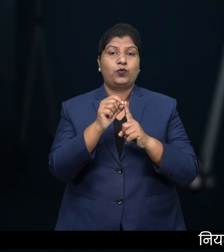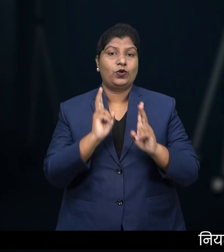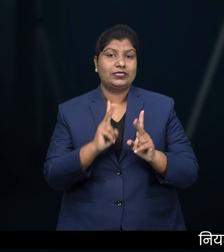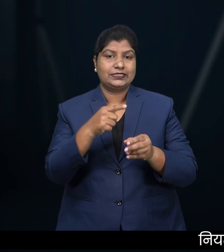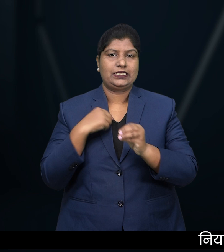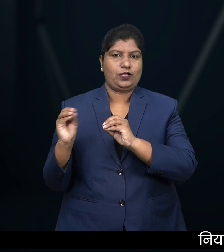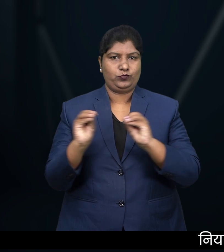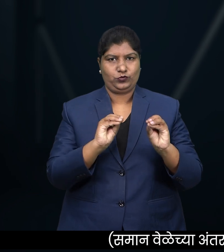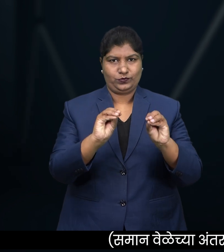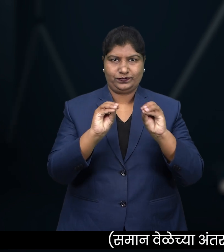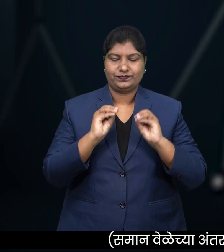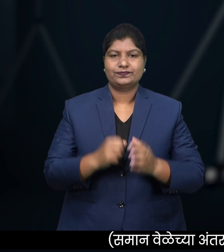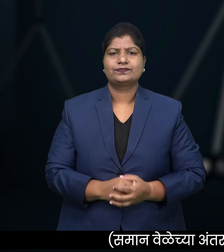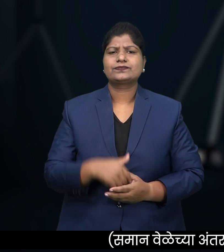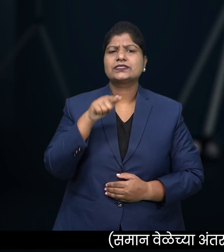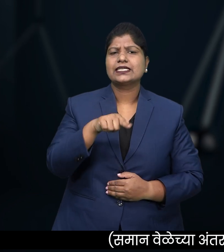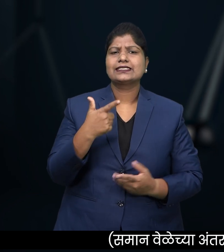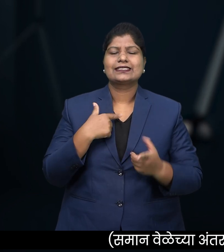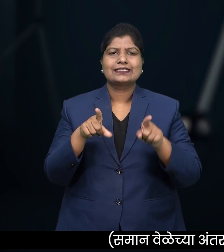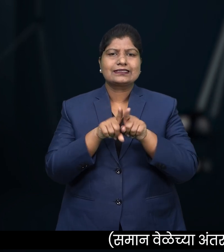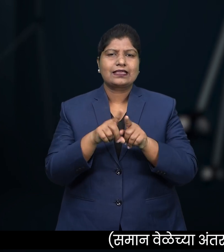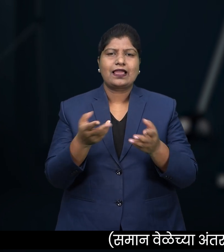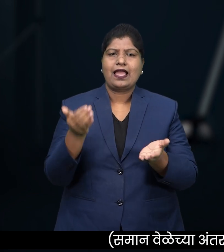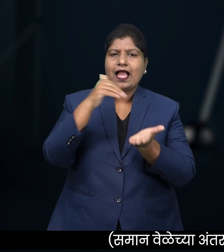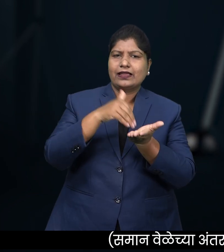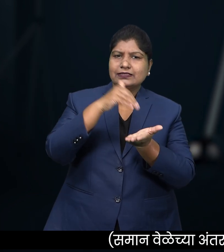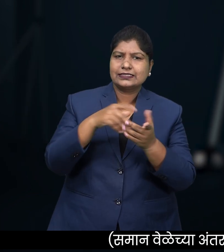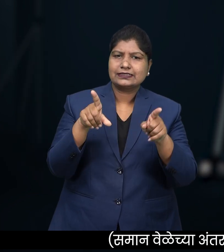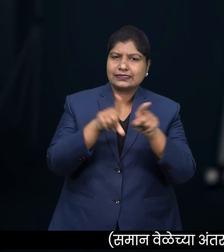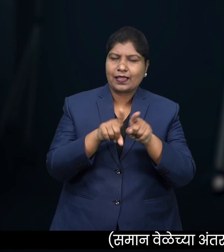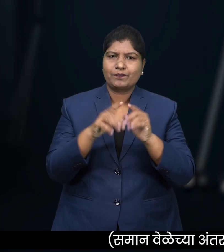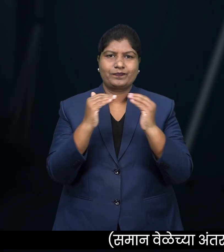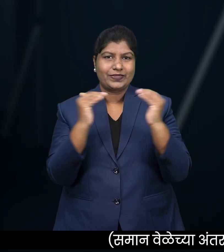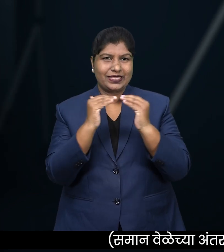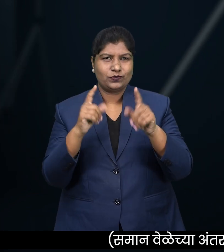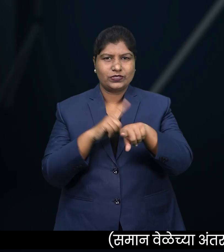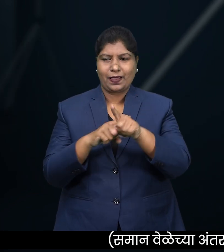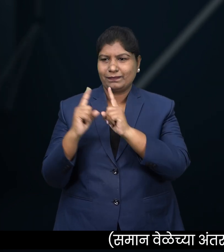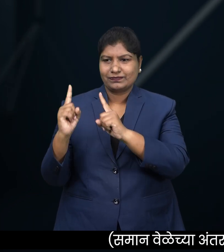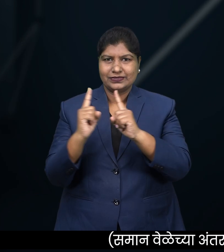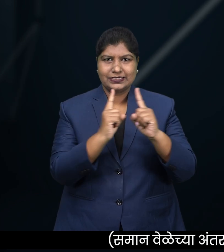नियतकालिक गती, समान वेळेच्या अंतराने पुनरावृत्ती होणारी हालचाल।